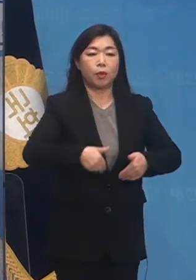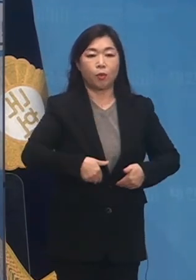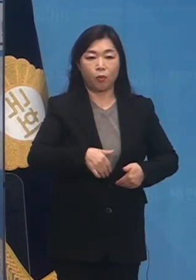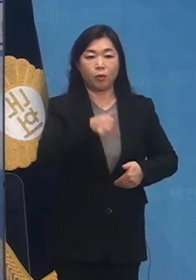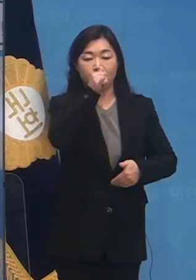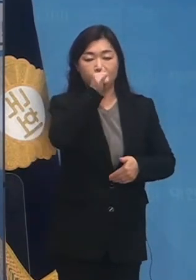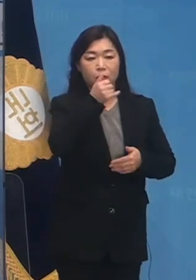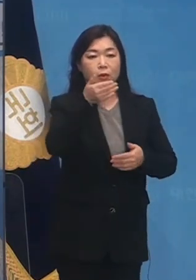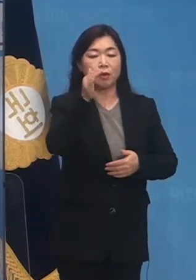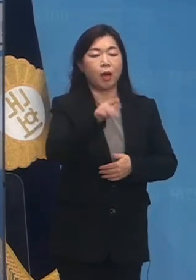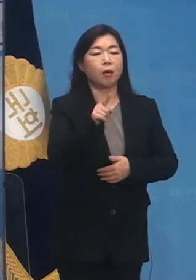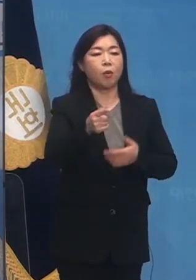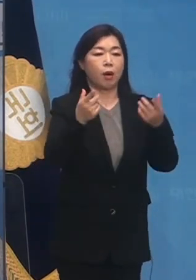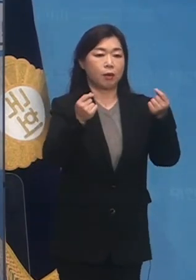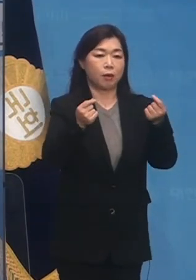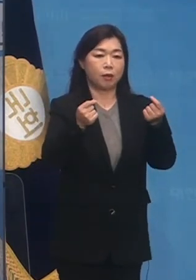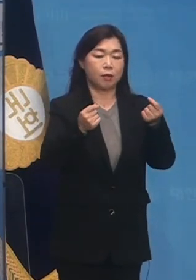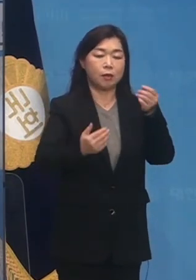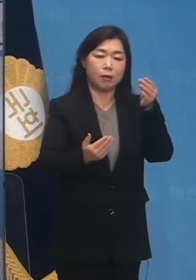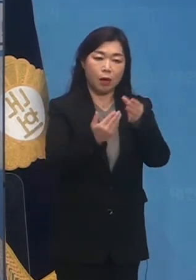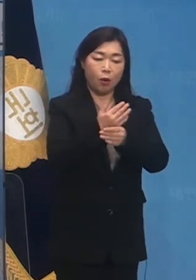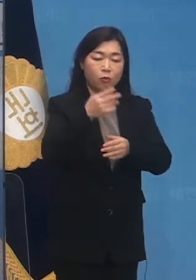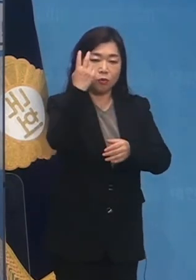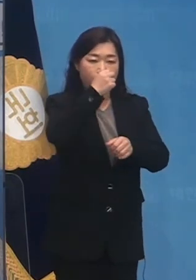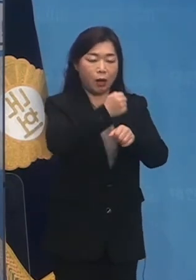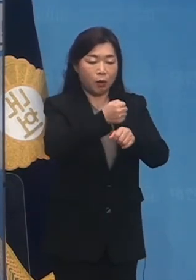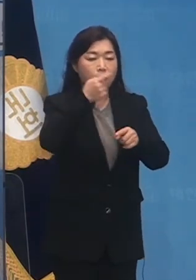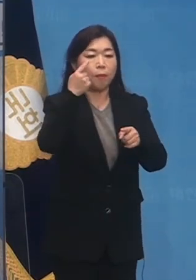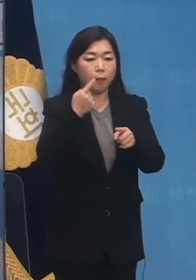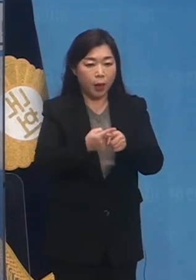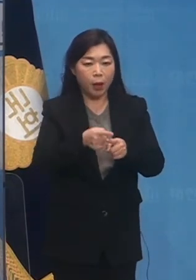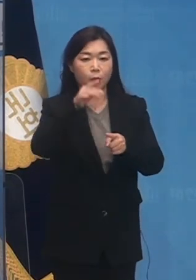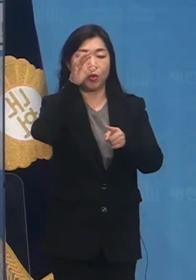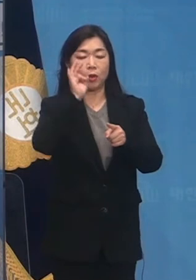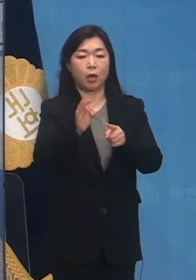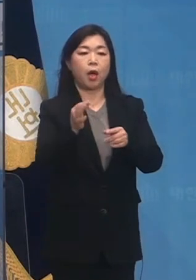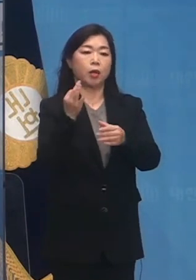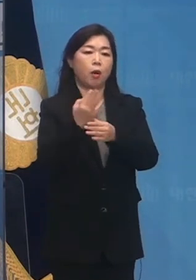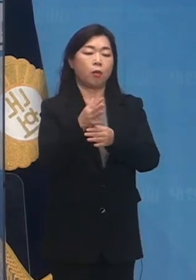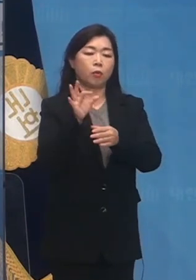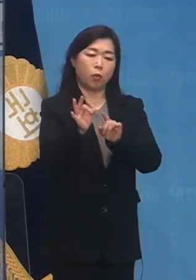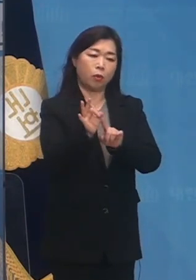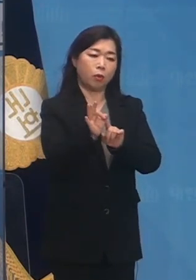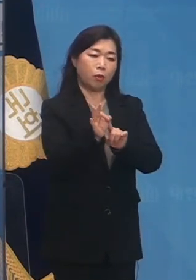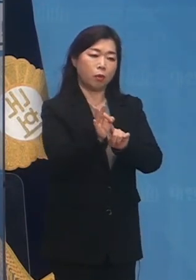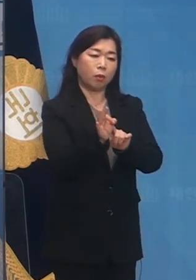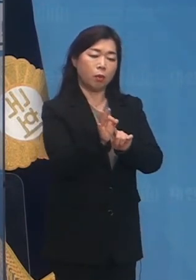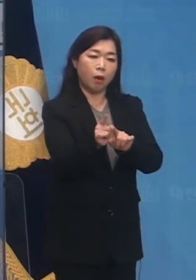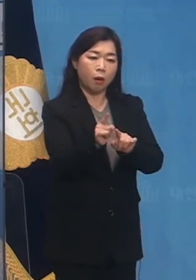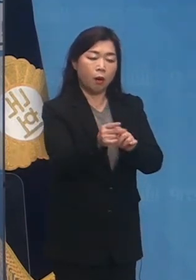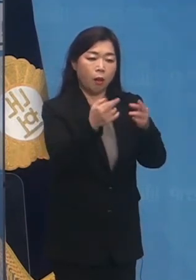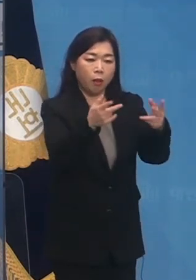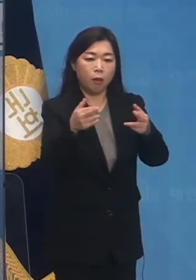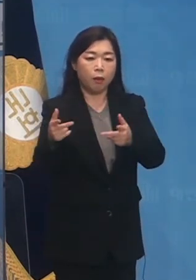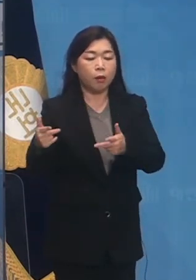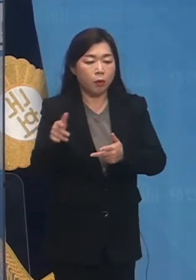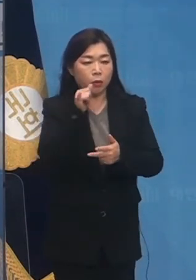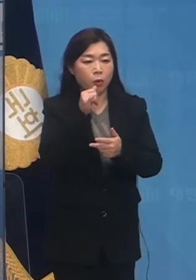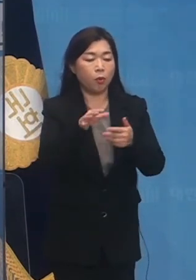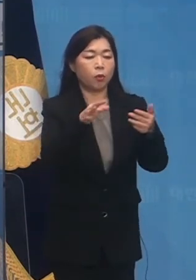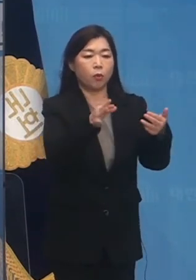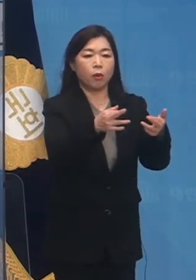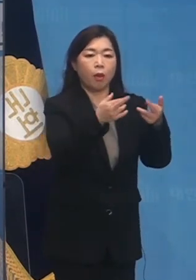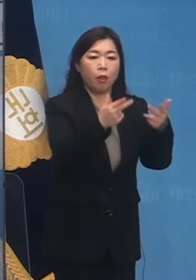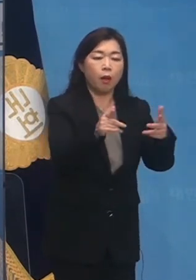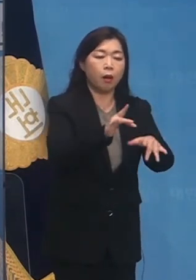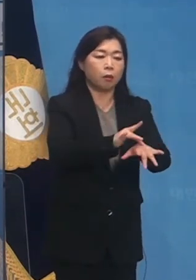합니다. 그런데 그러한 사건을 수사하던 와중에 현금 흐름이 뻥뻥 비어있고 그